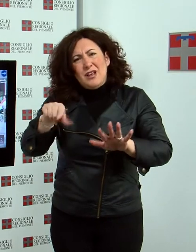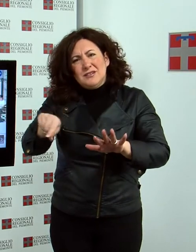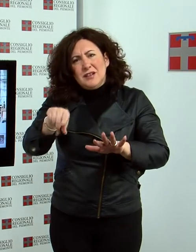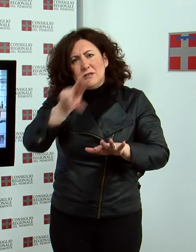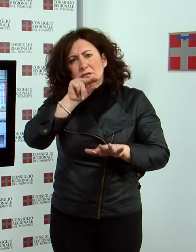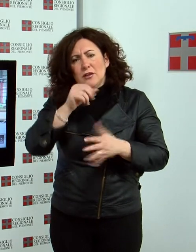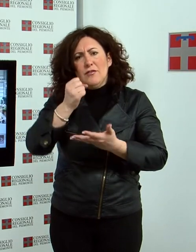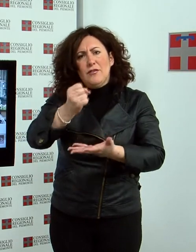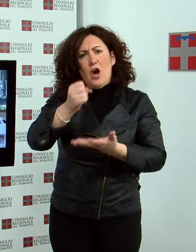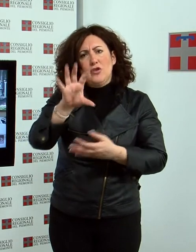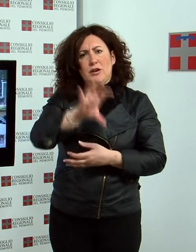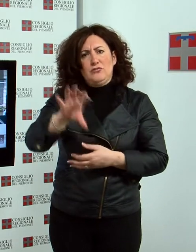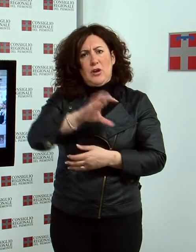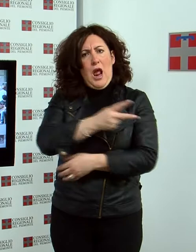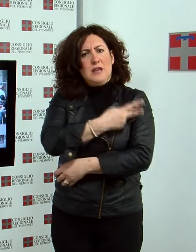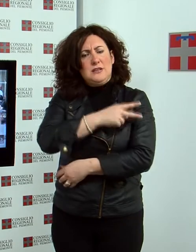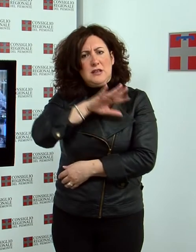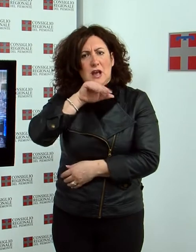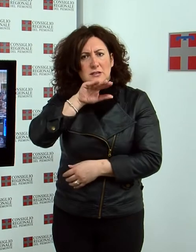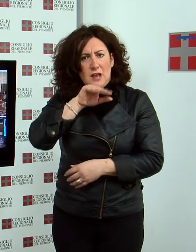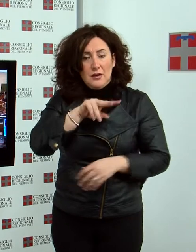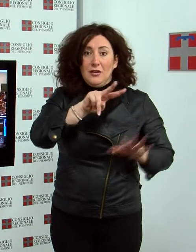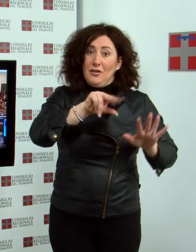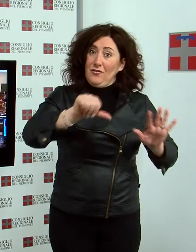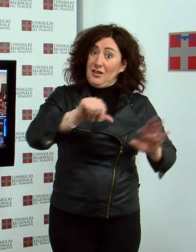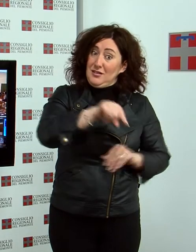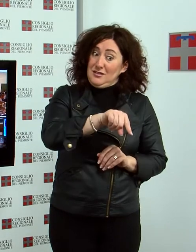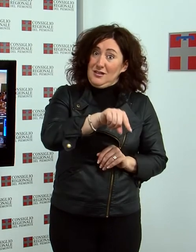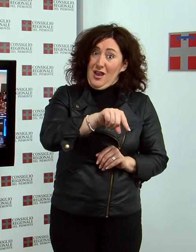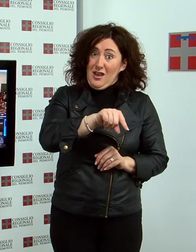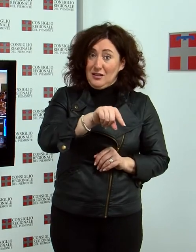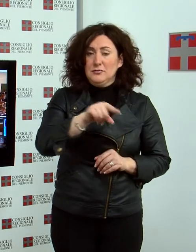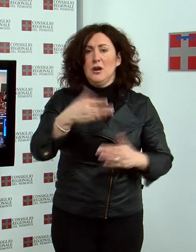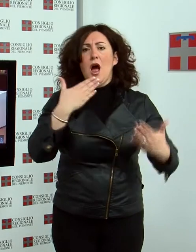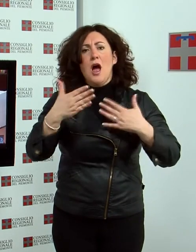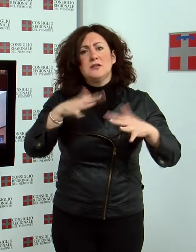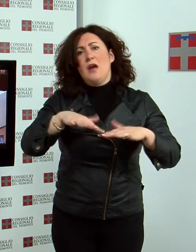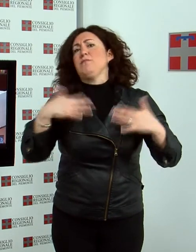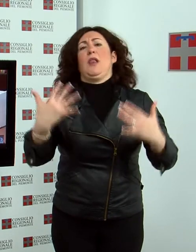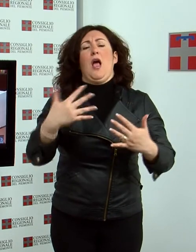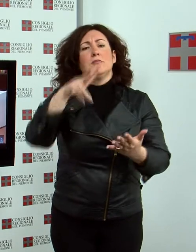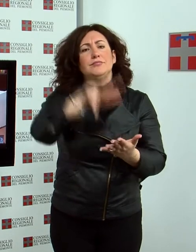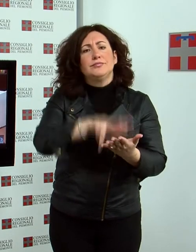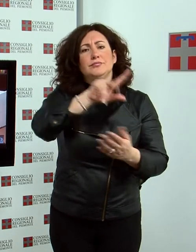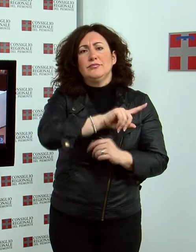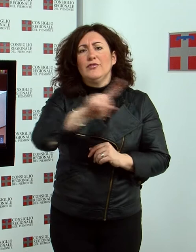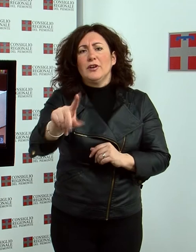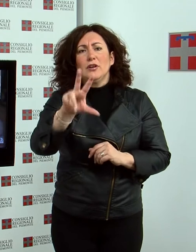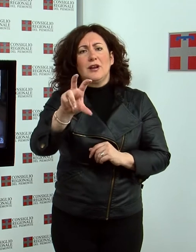dell'assistenza agli anziani il 26 marzo inoltre l'assemblea ha approvato la proroga fino al 30 aprile dell'esercizio provvisorio